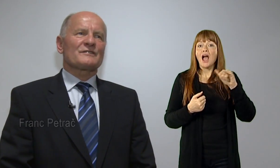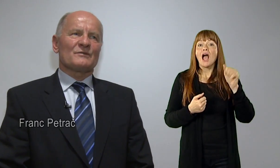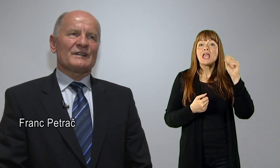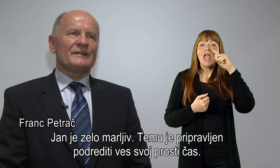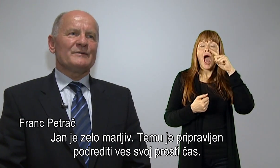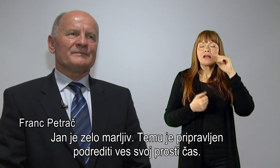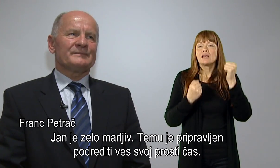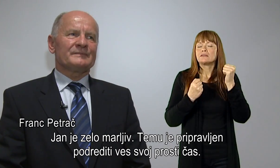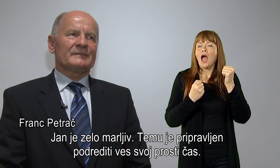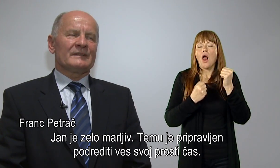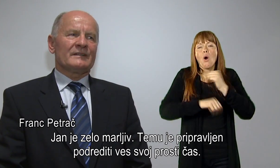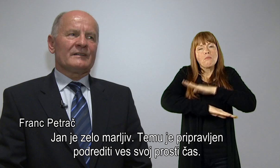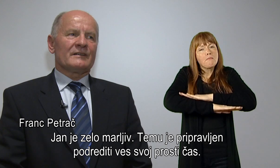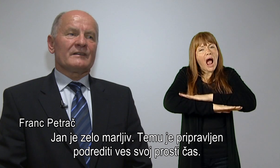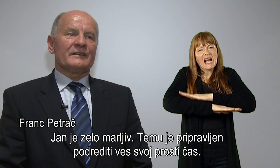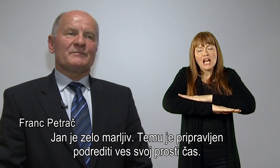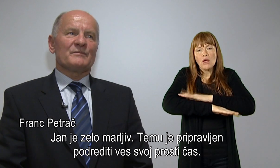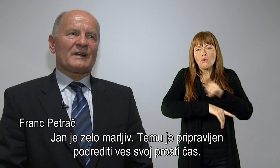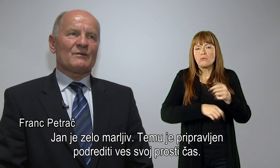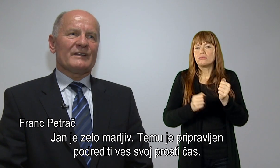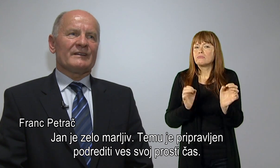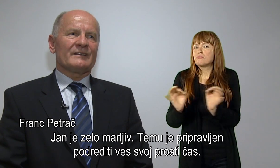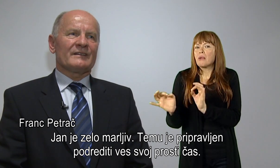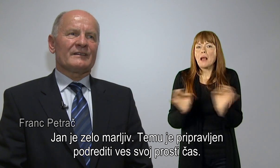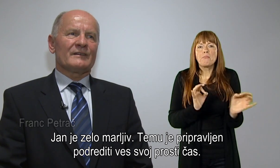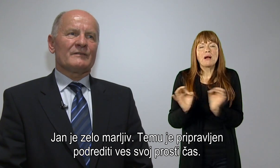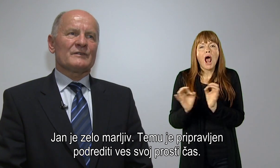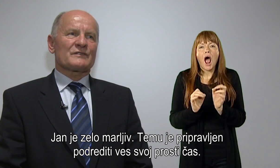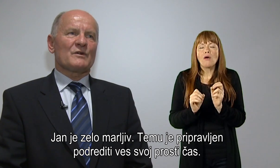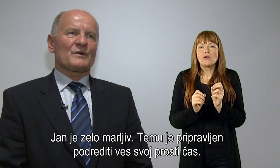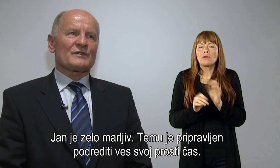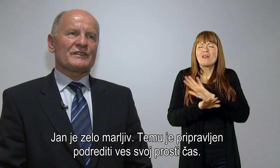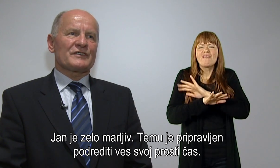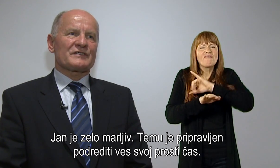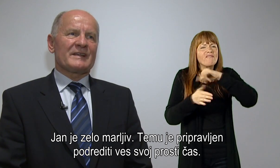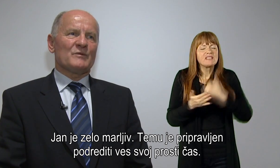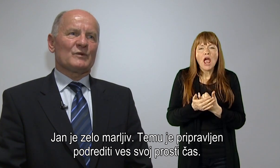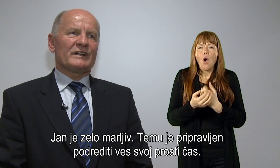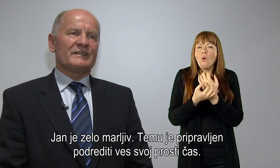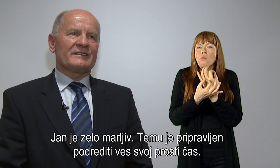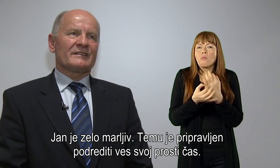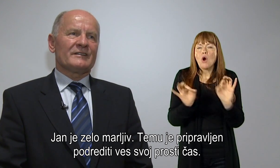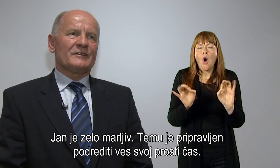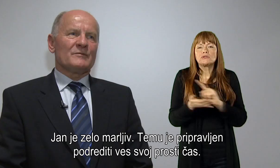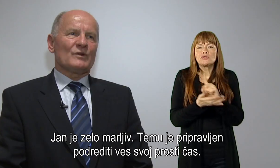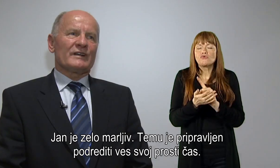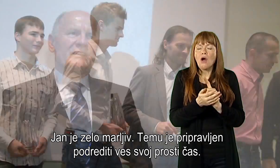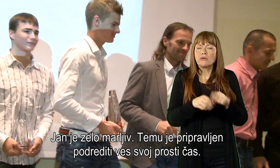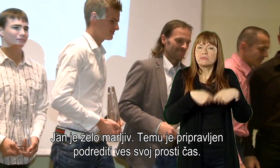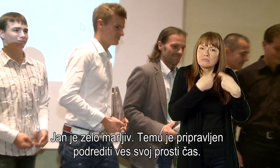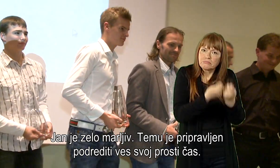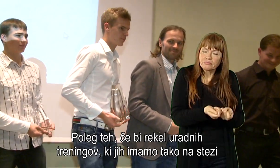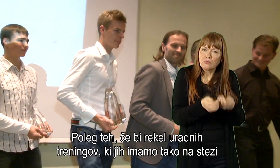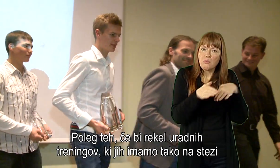Jan je zelo marljiv, je pripravljen ves svoj prosti čas temu podrediti. Poleg